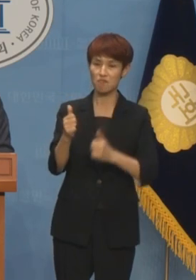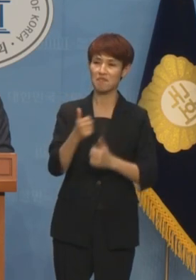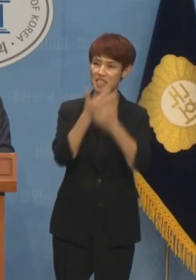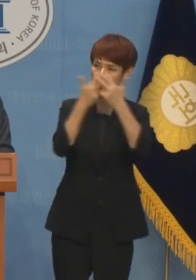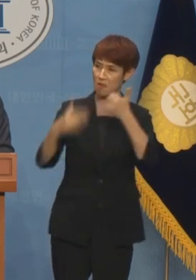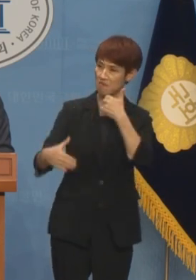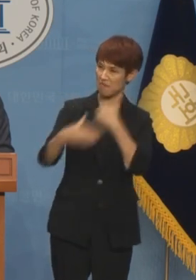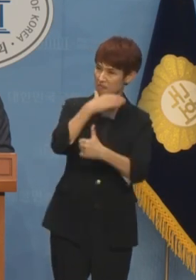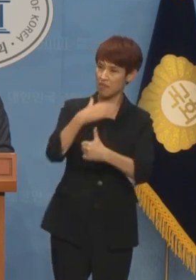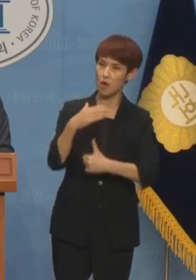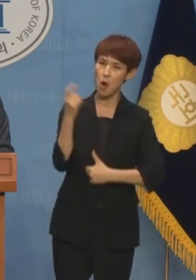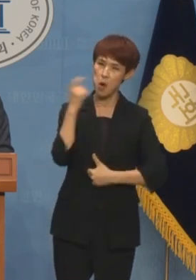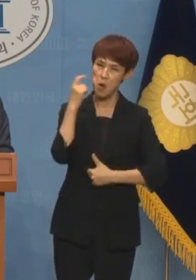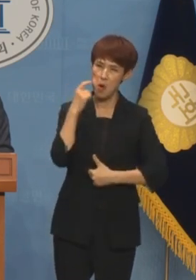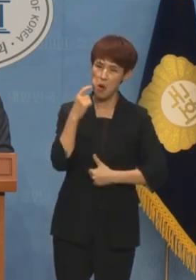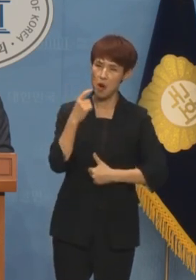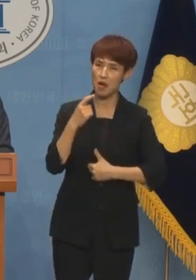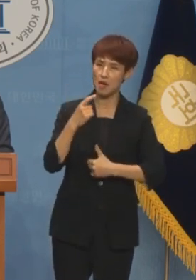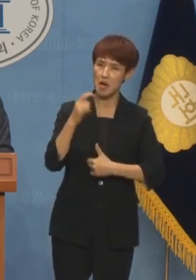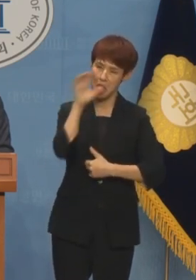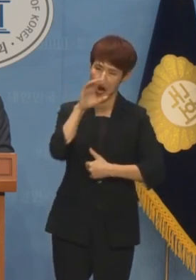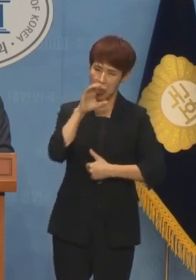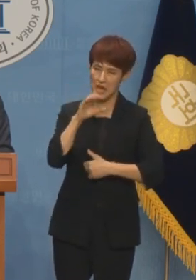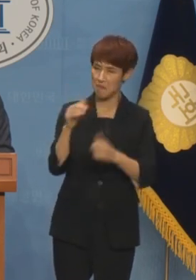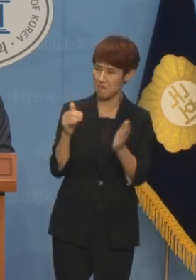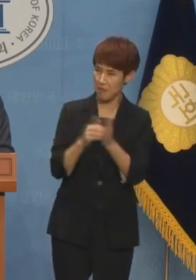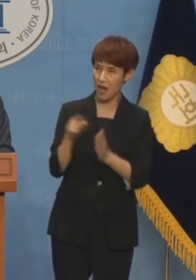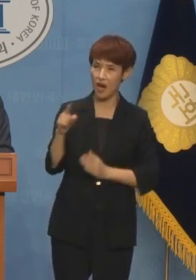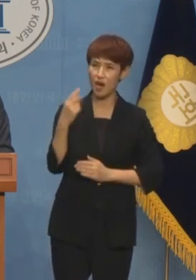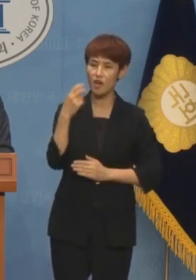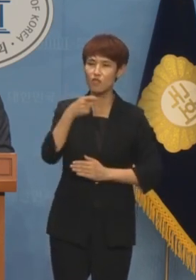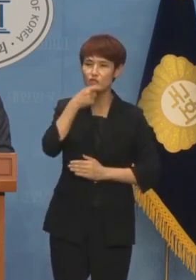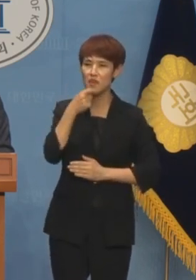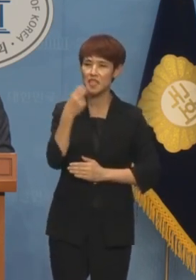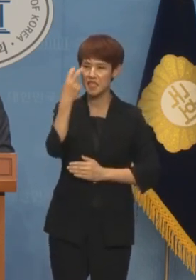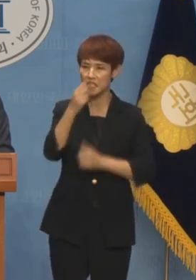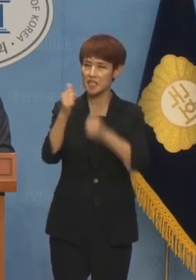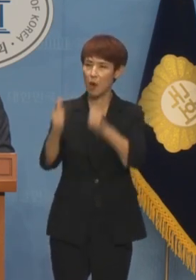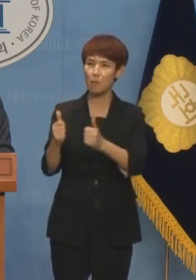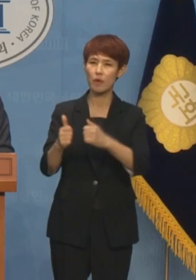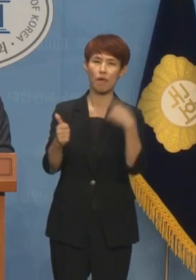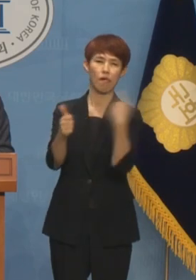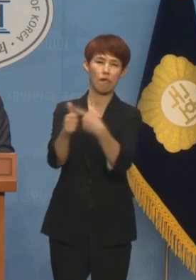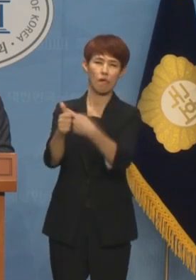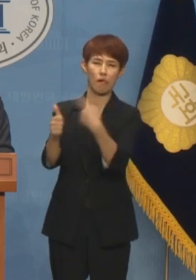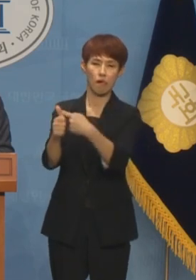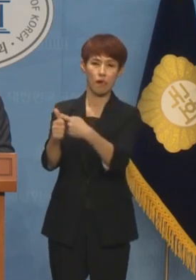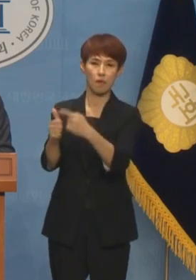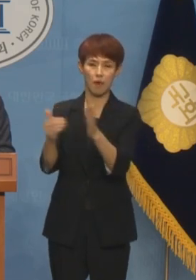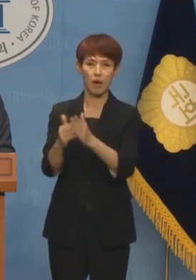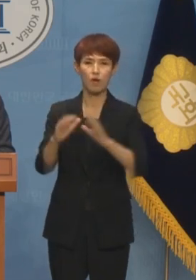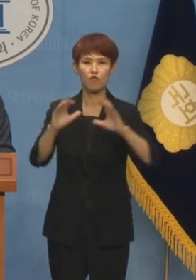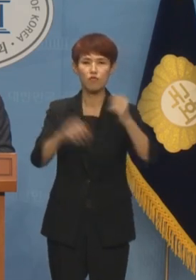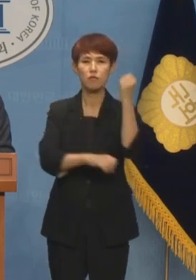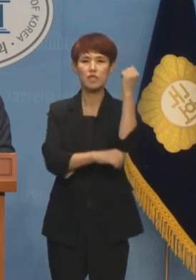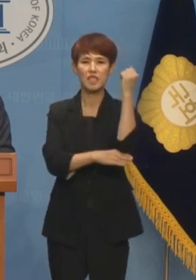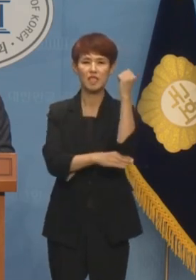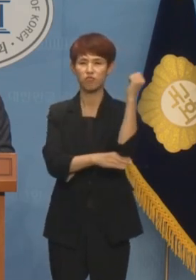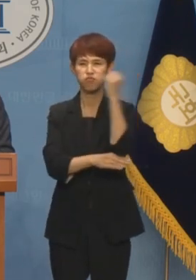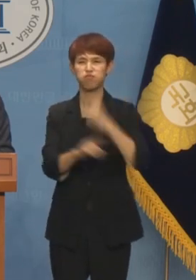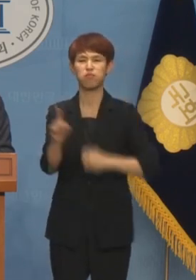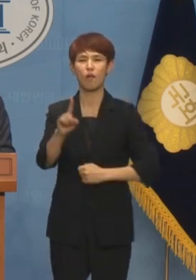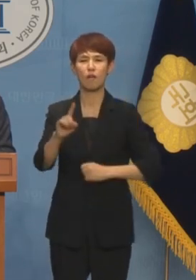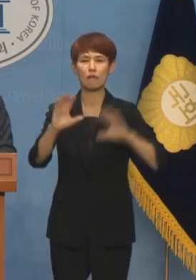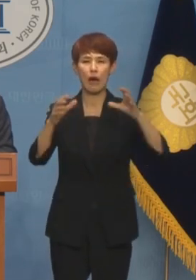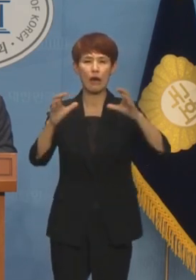이재명 죽일 허위 진술 연설시킨 수원지검이라 비난하며 국기문란 사건, 나라가